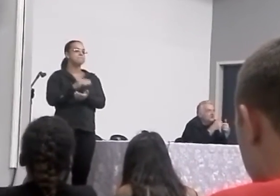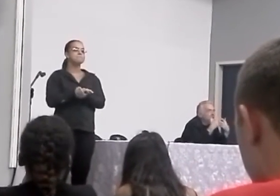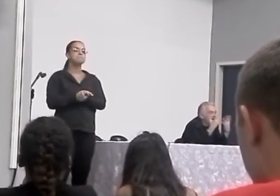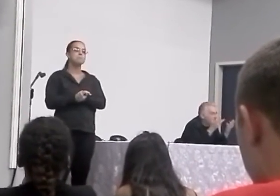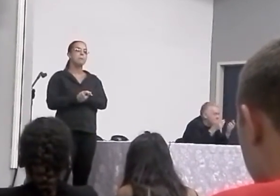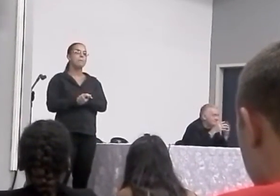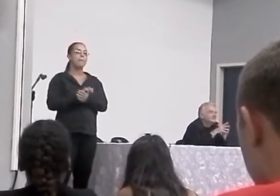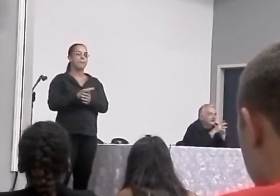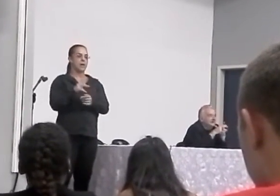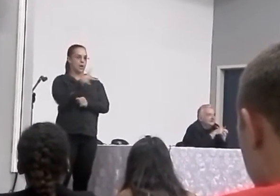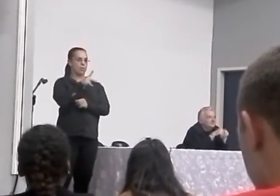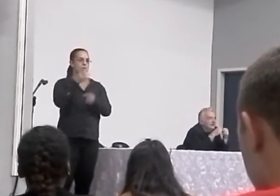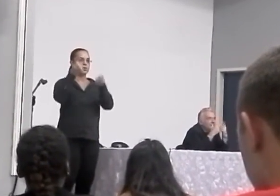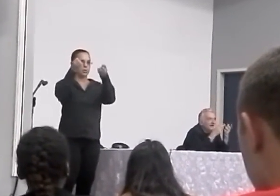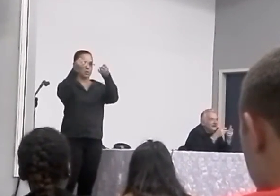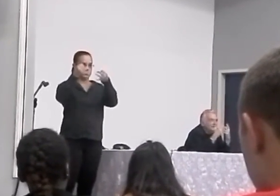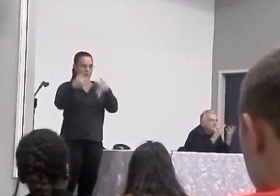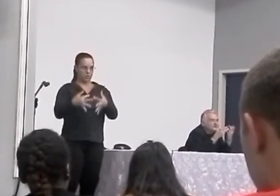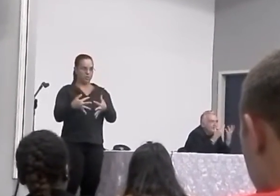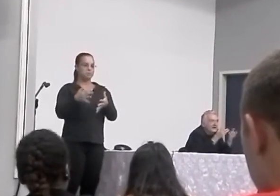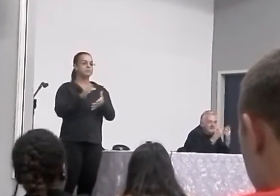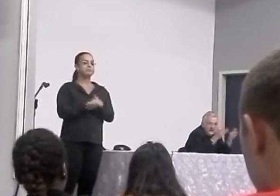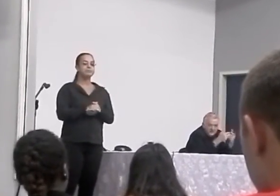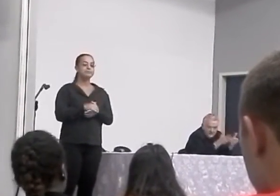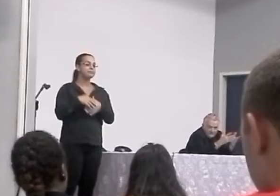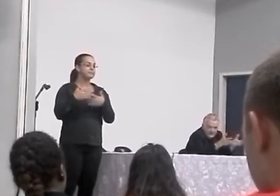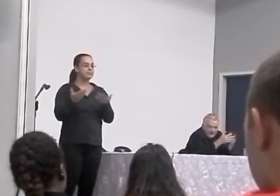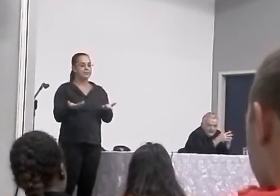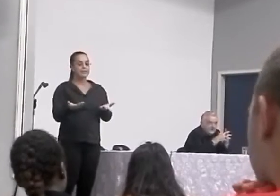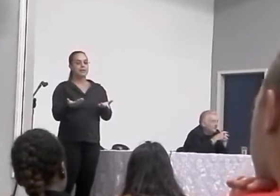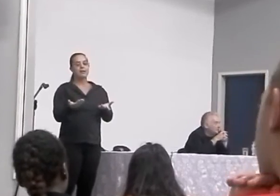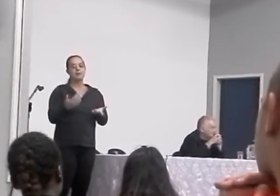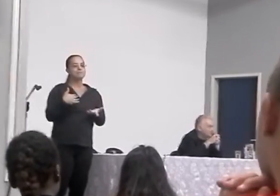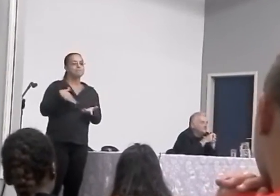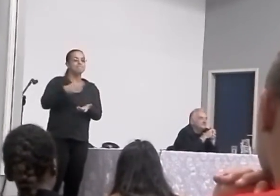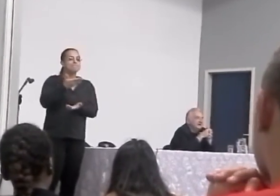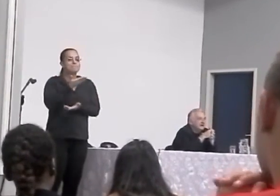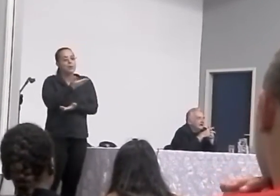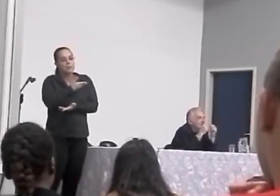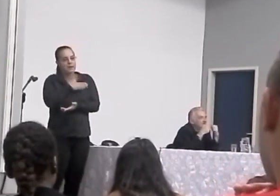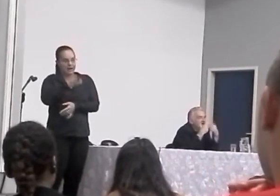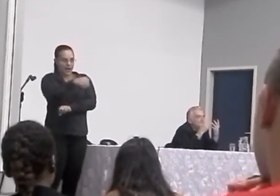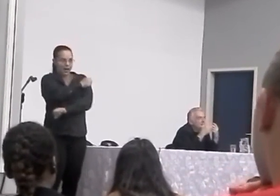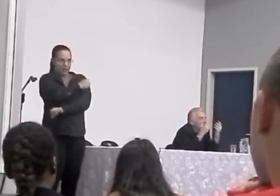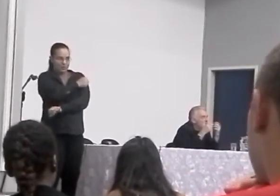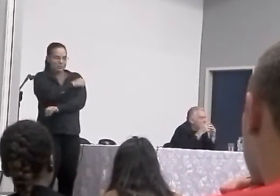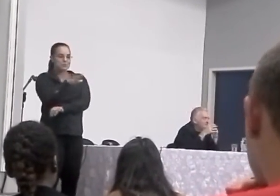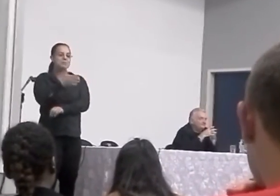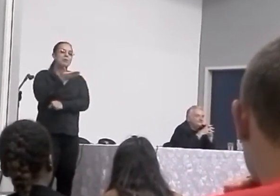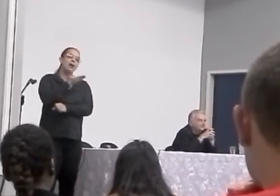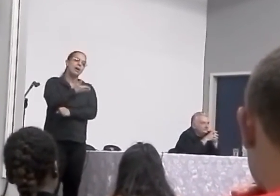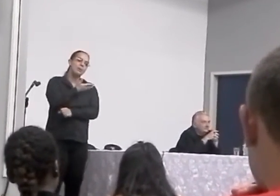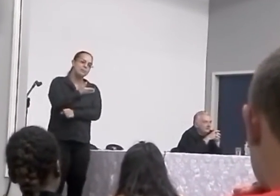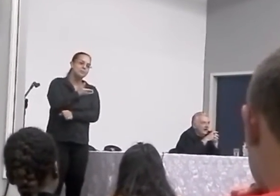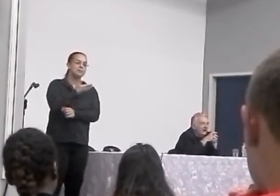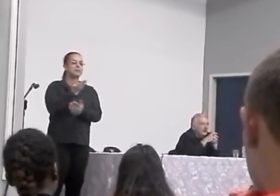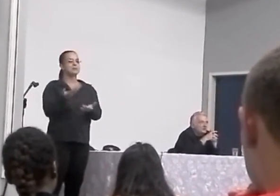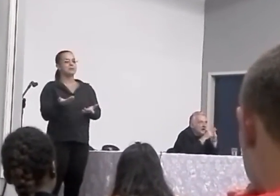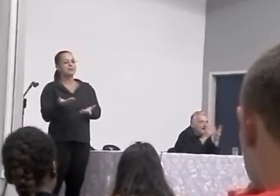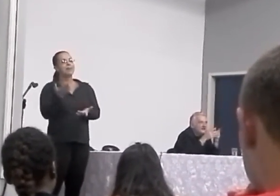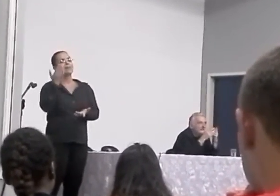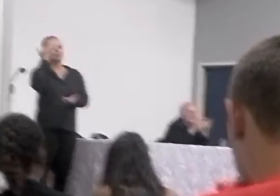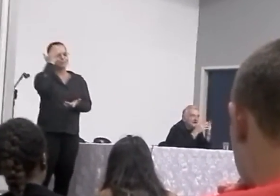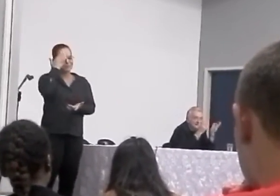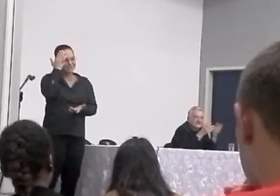mon cher jeune ami, meu querido jovem amigo, né, falar ao mundo, eu sei muito bem